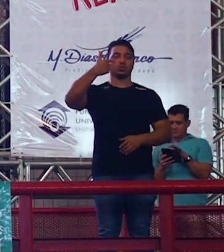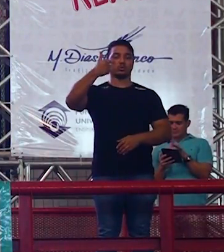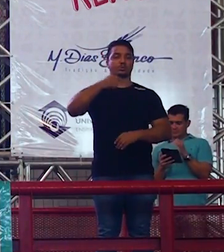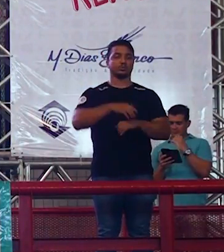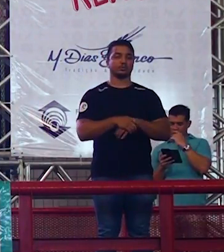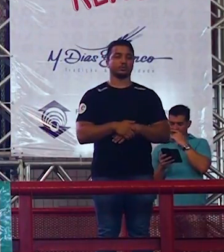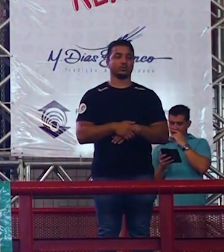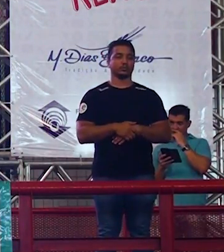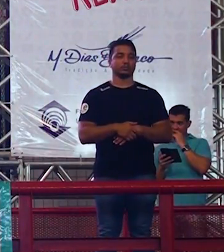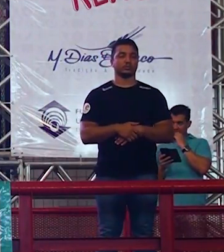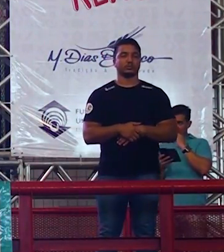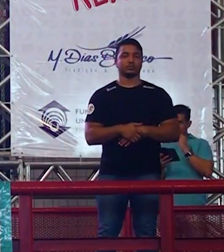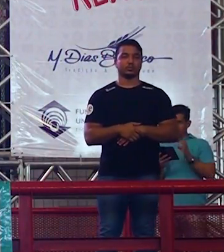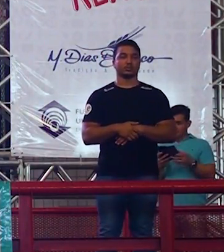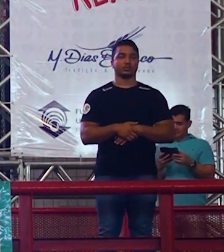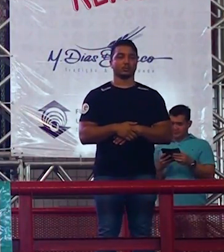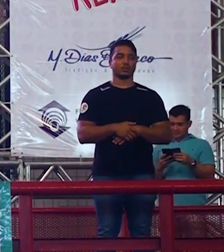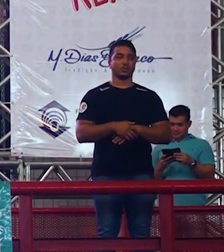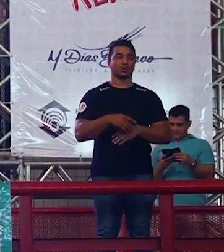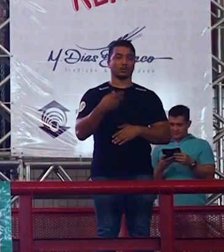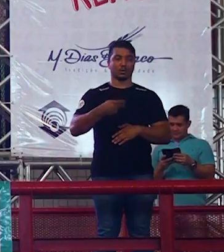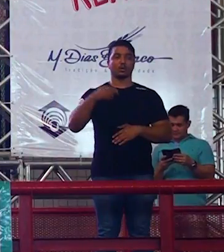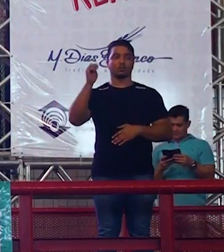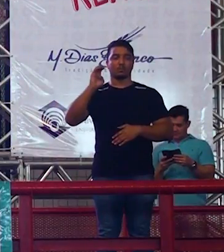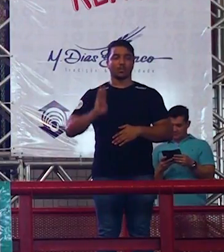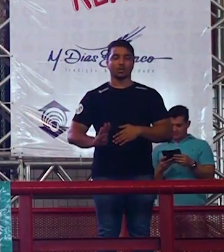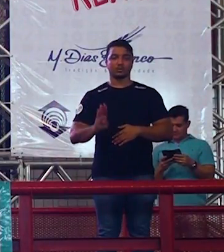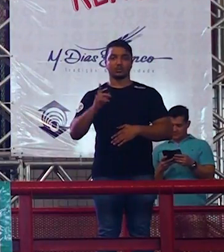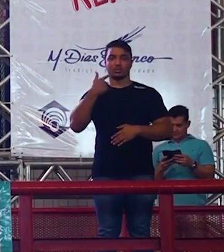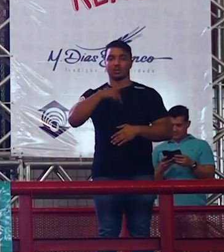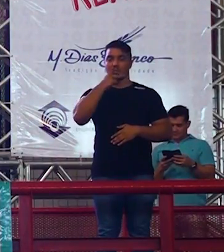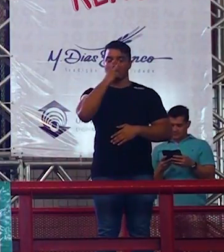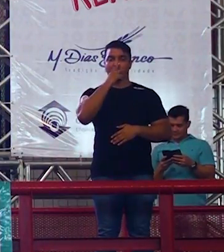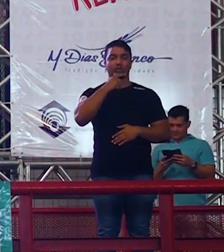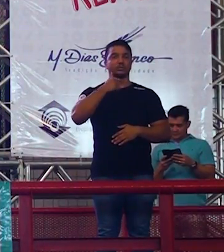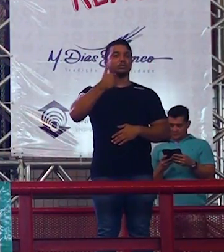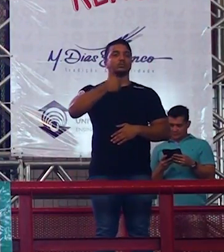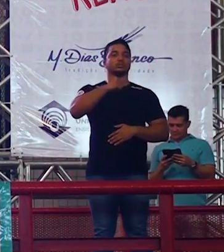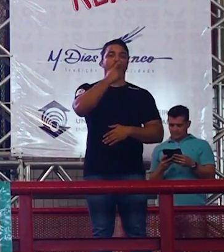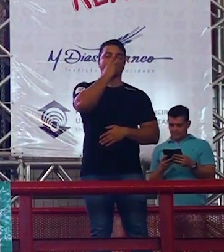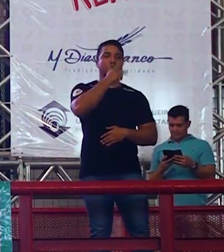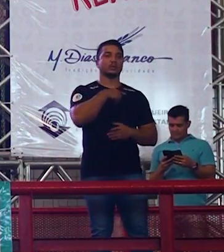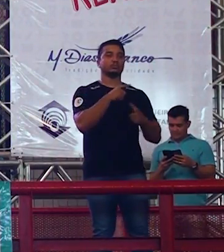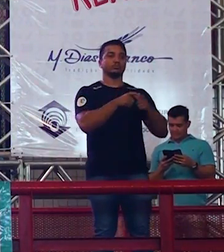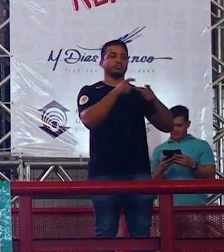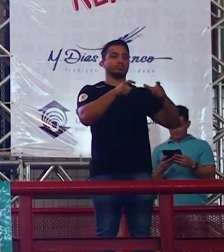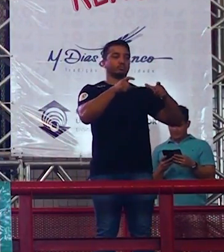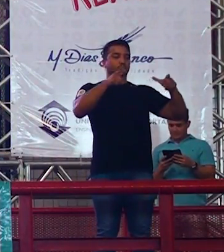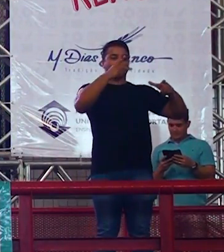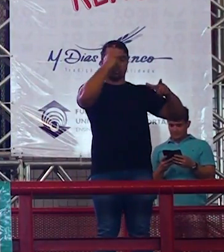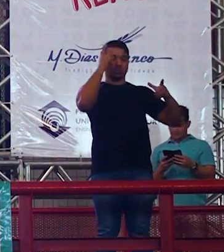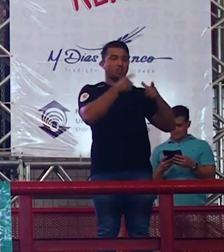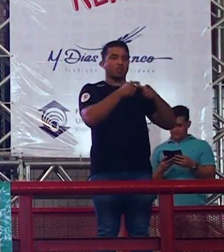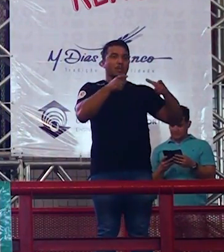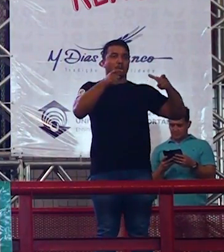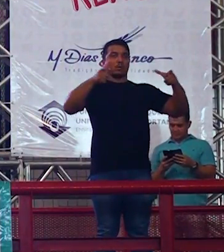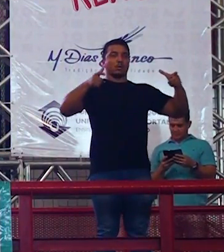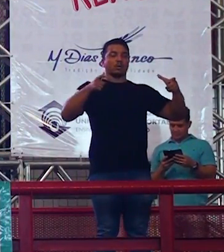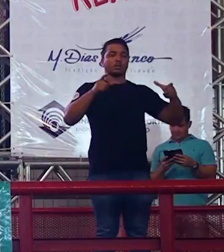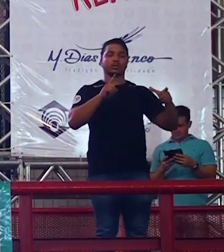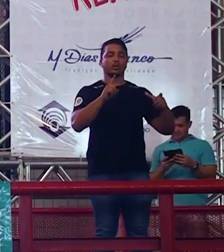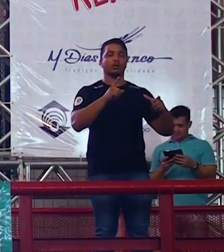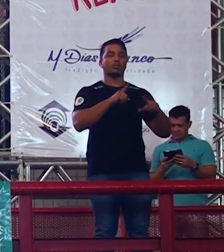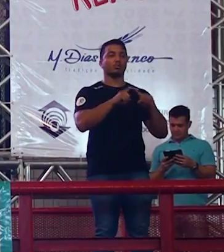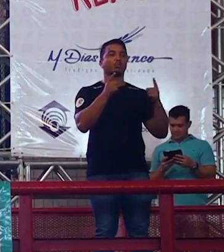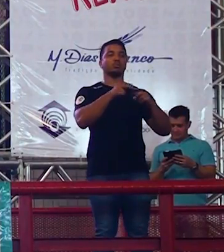do Pará. O Brasil é uma nação que não enfrenta problemas de superpopulação. Por isso, nesse país, não existe